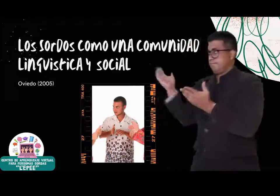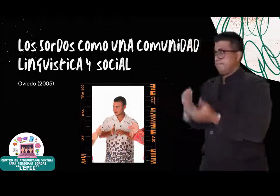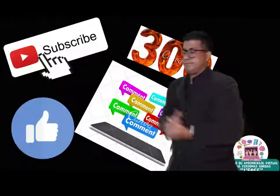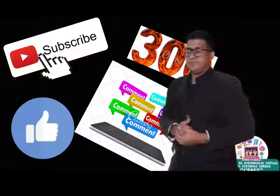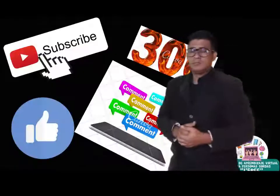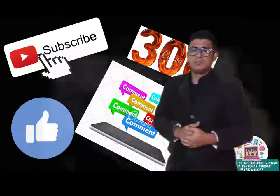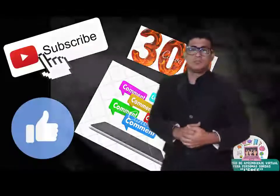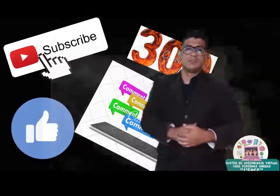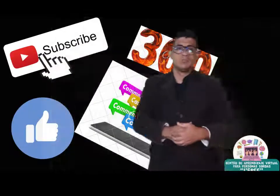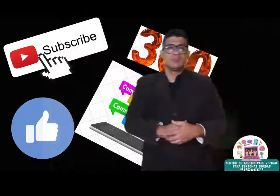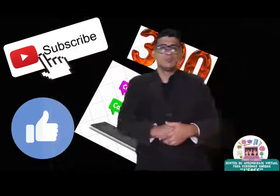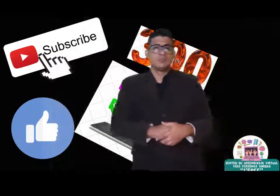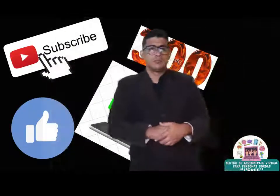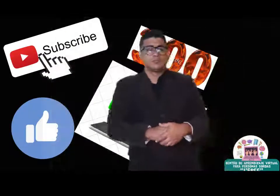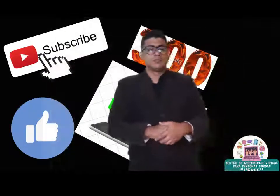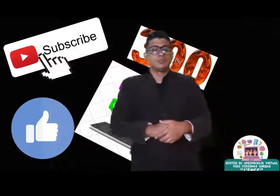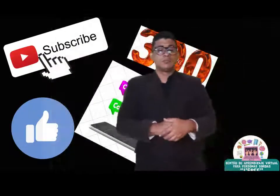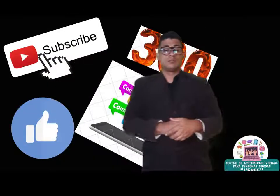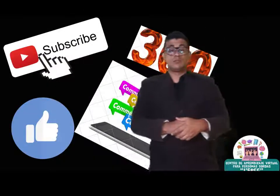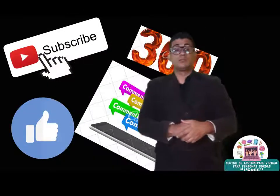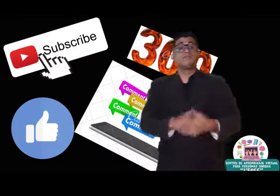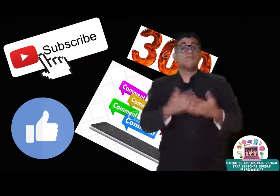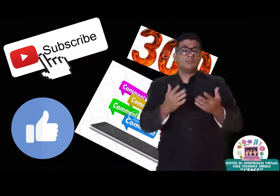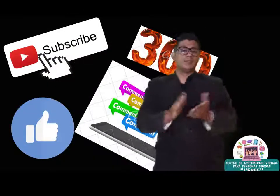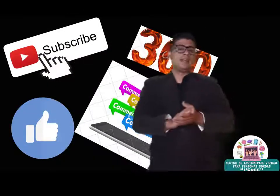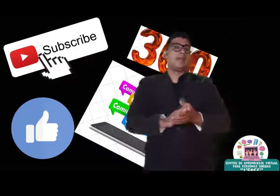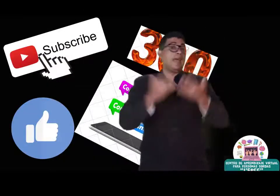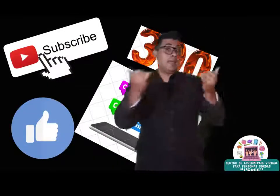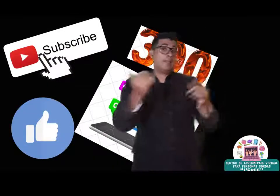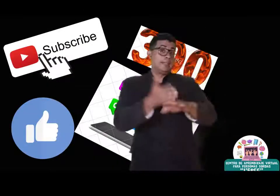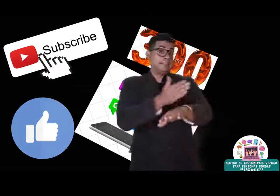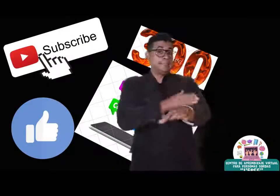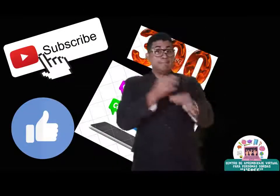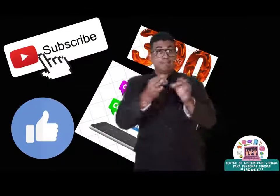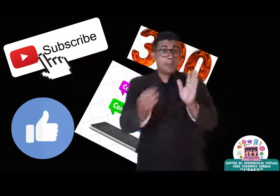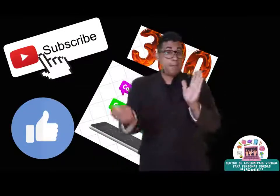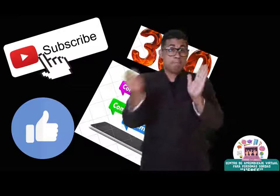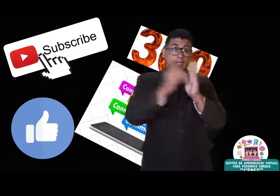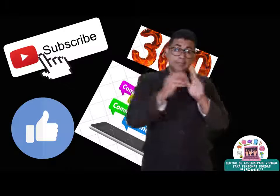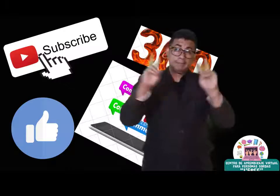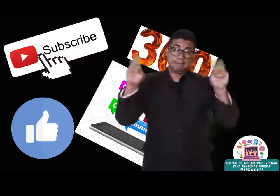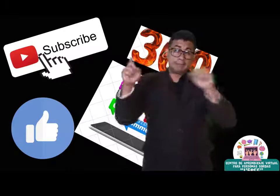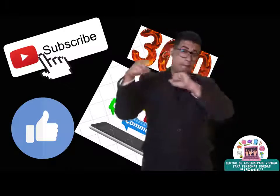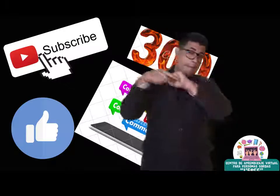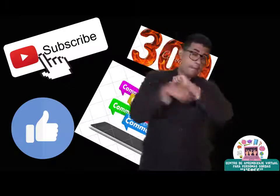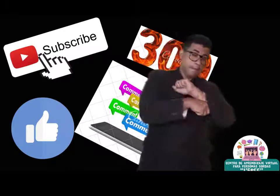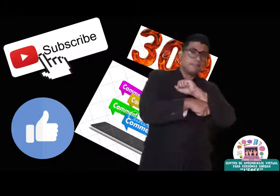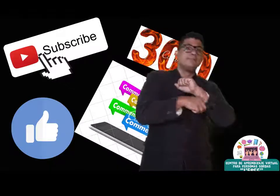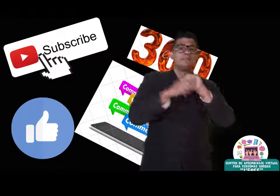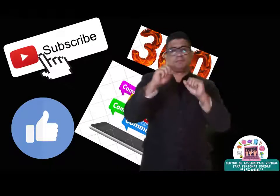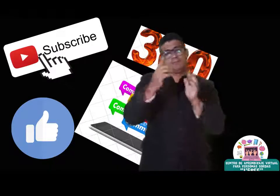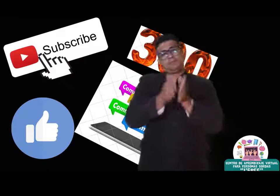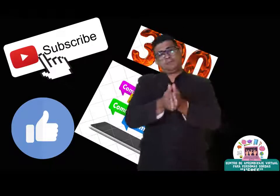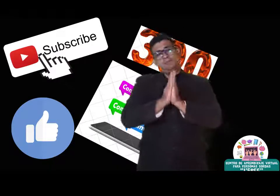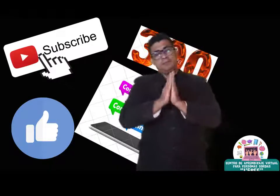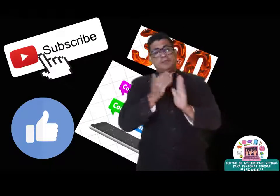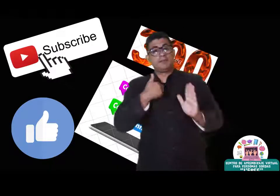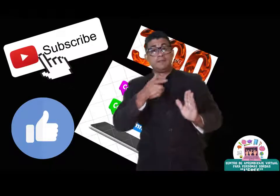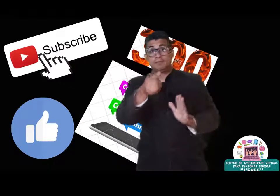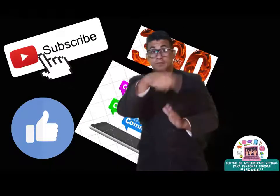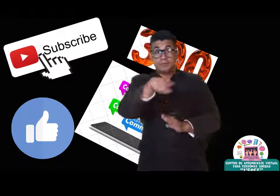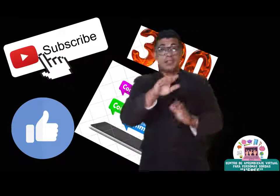como social. Ahora bien, antes de dar más al respecto a este tema y profundizar